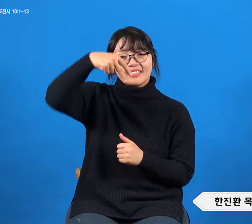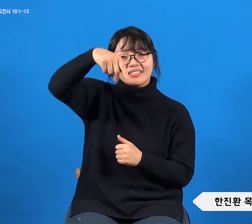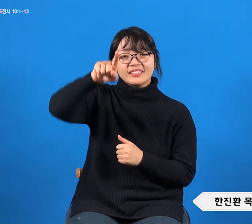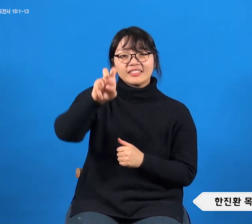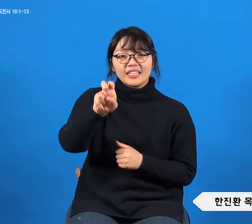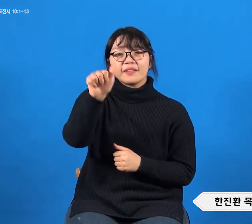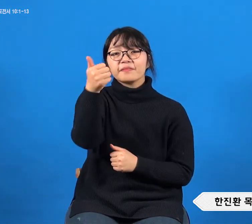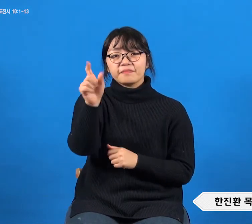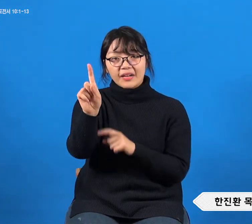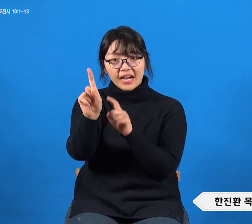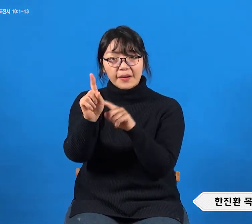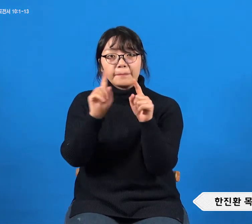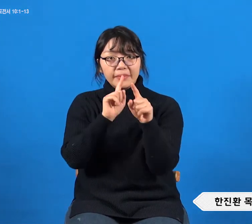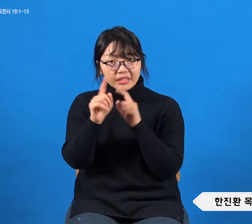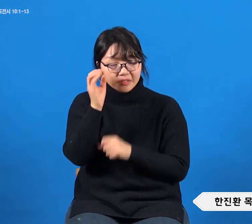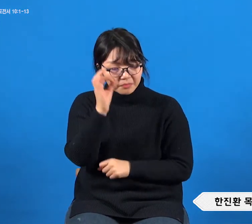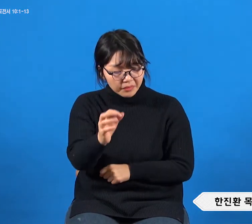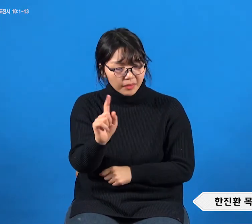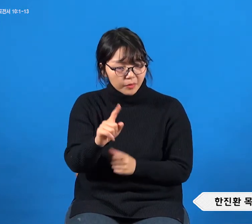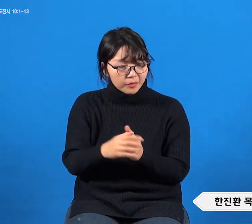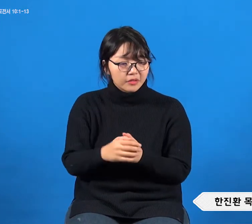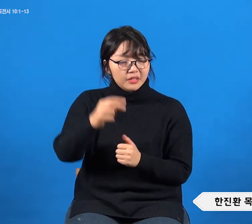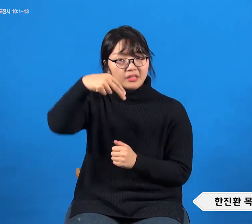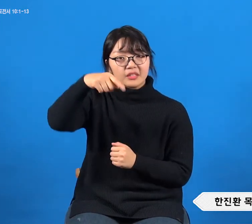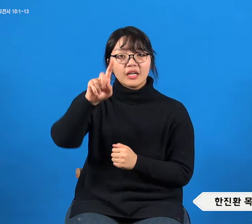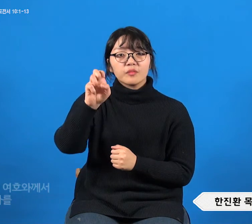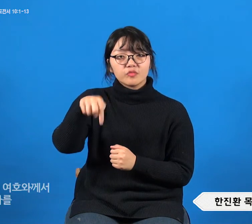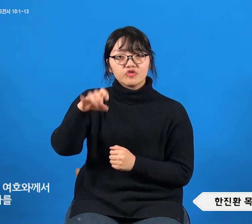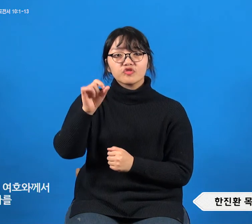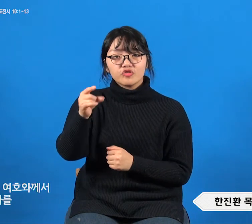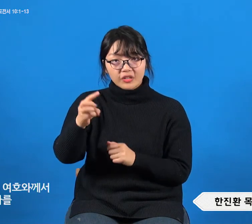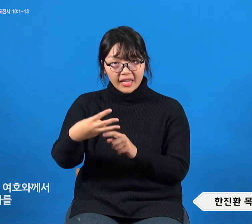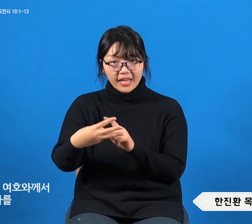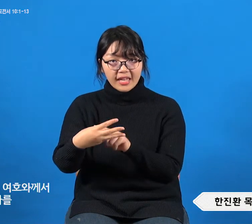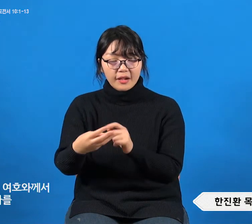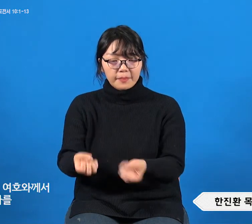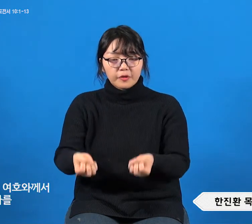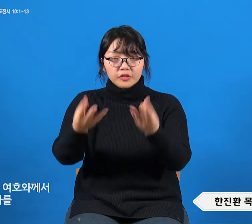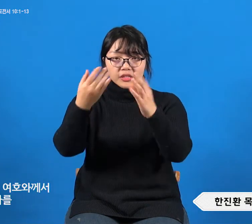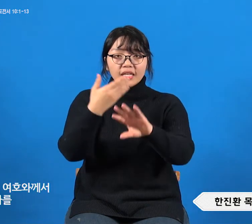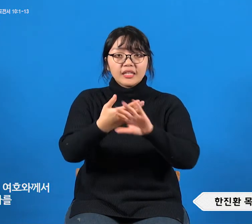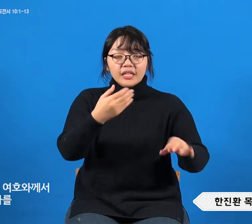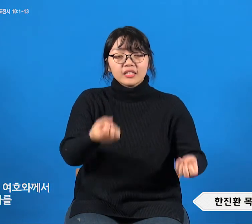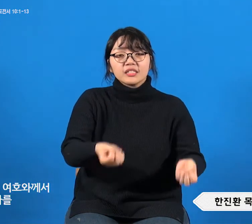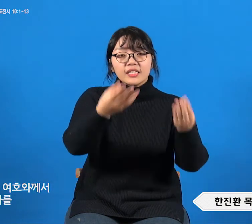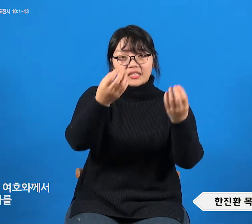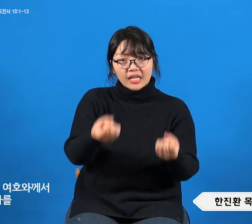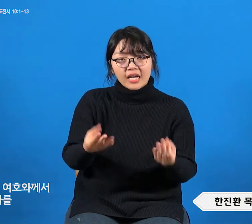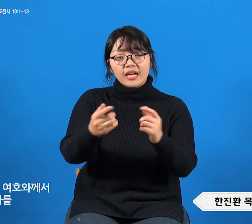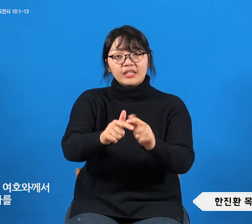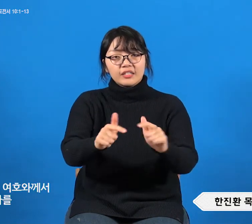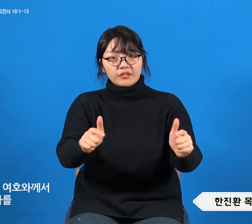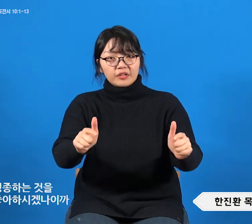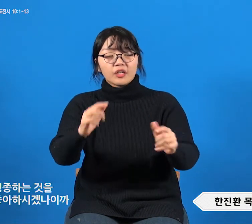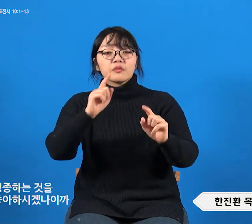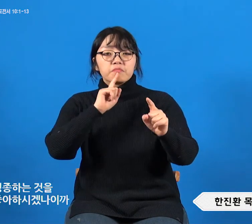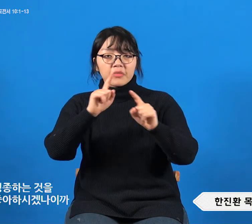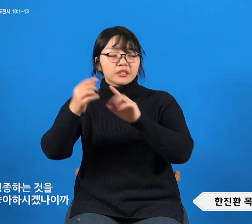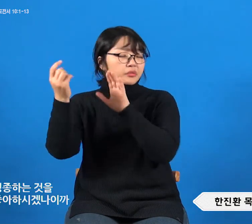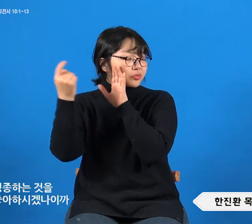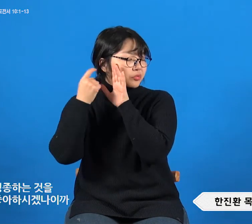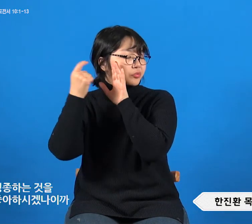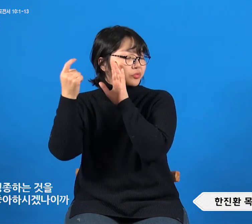15장 22절에 사무엘이 이르되 여호와께서 번제와 다른 제사를 그의 목소리를 청종하는 것을